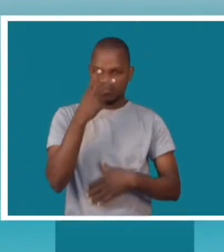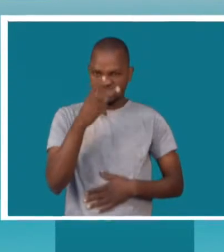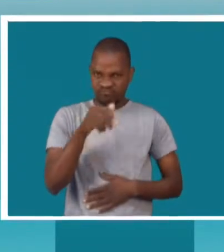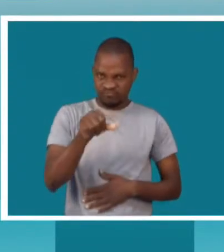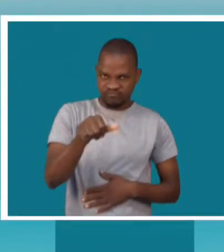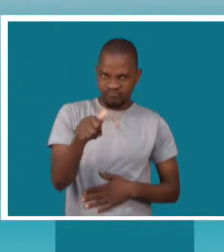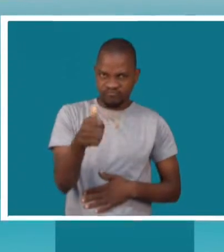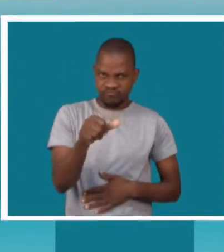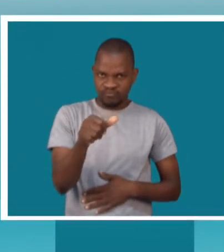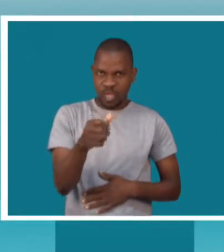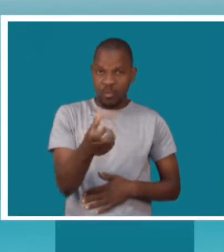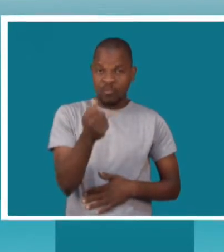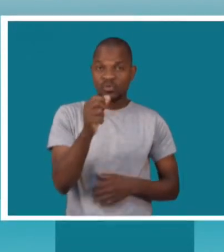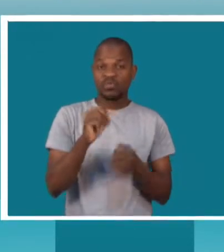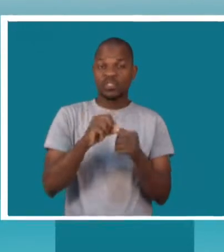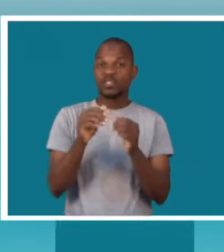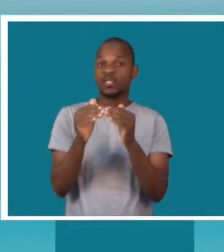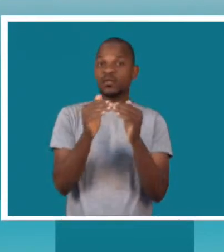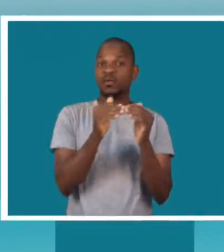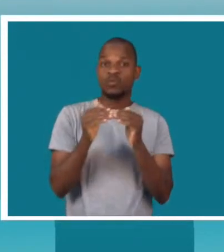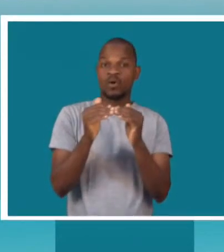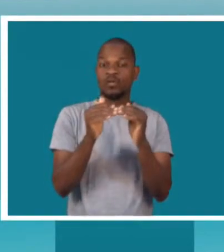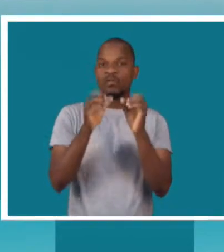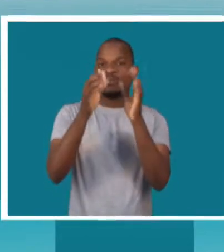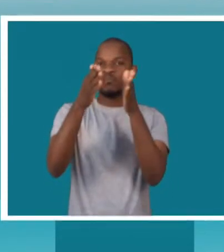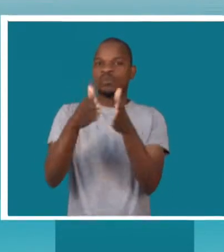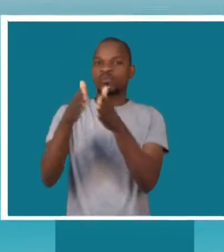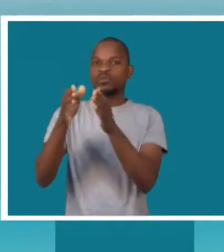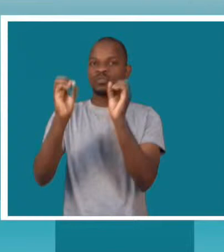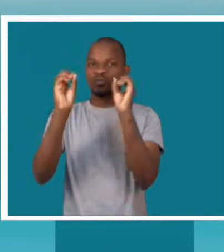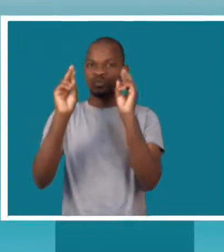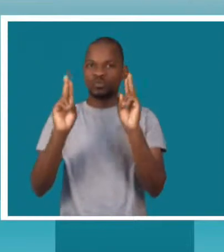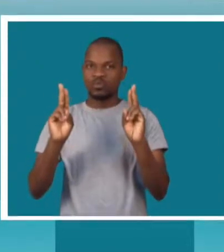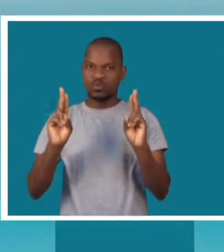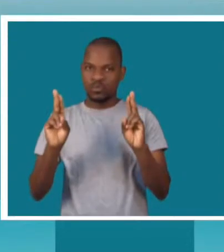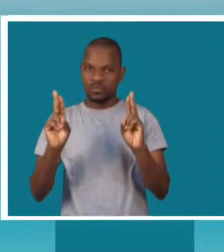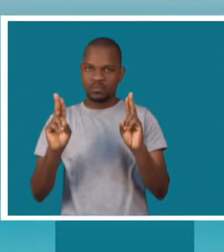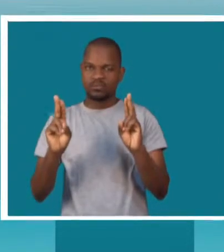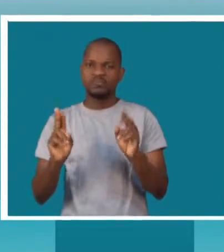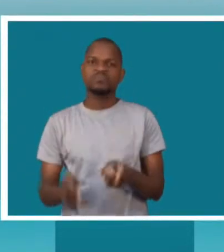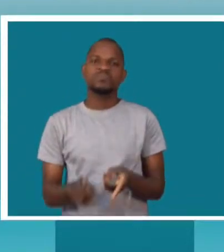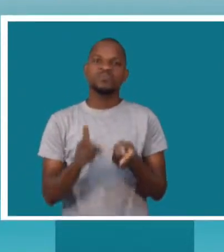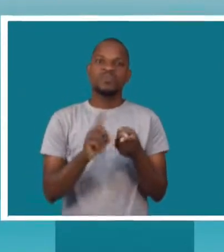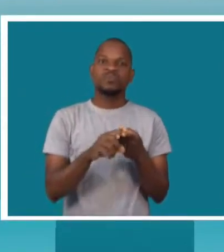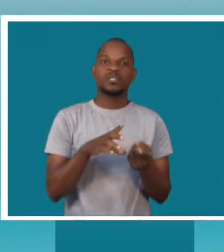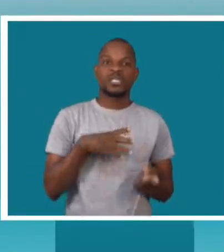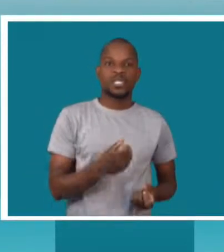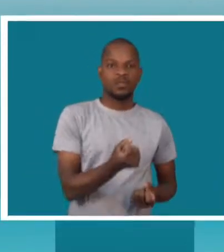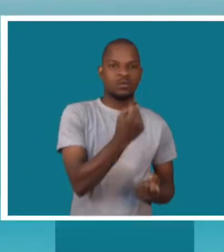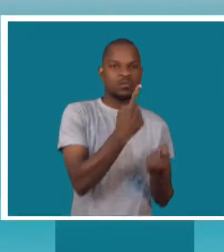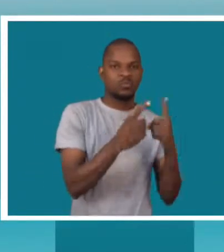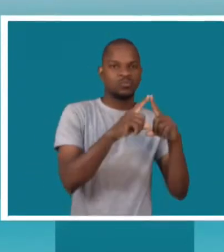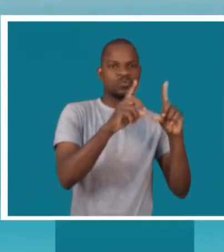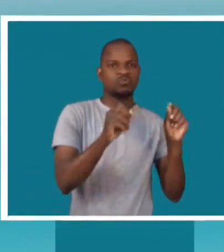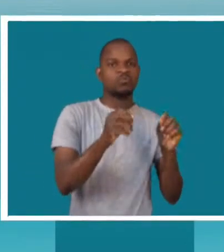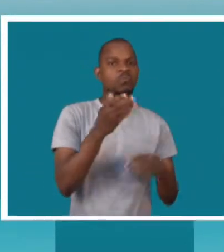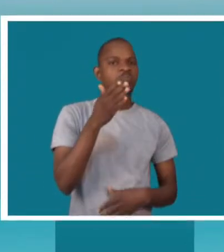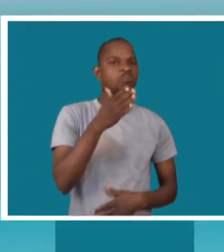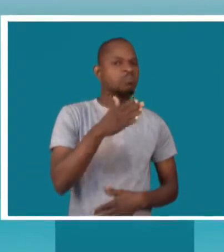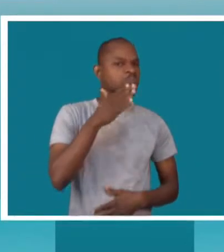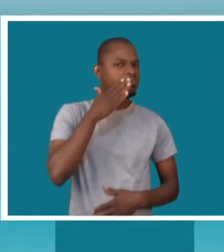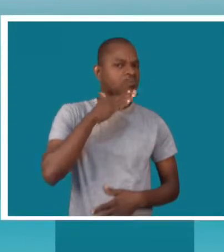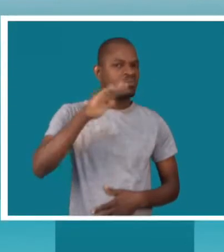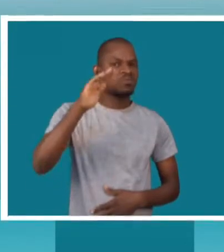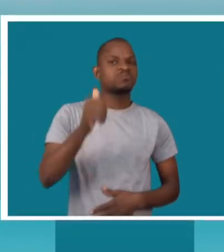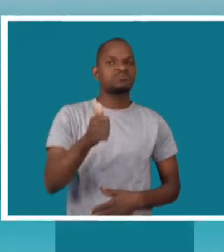conseguir fazer tudo o que os outros fazem. É incrível que existiam coisas que ele fazia melhor do que os outros